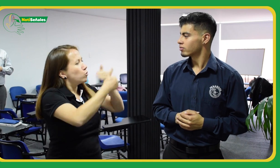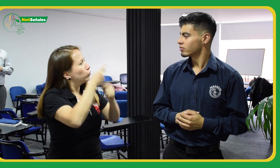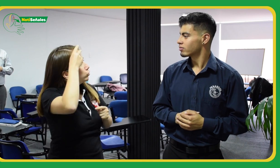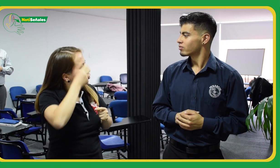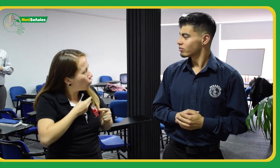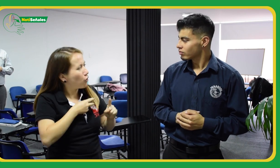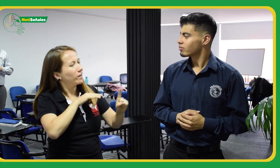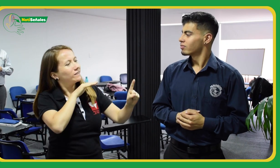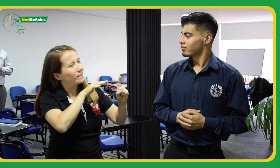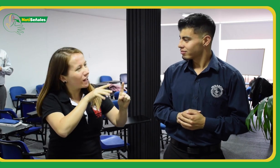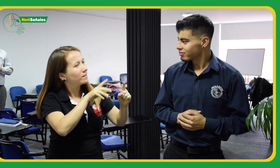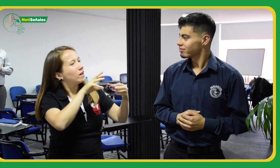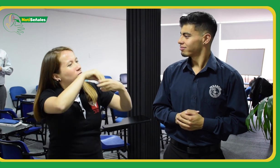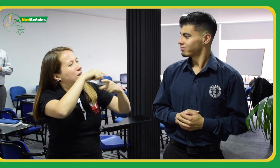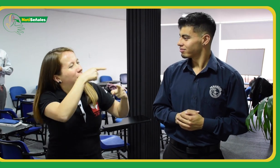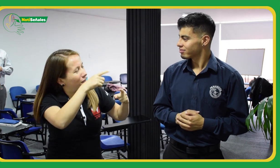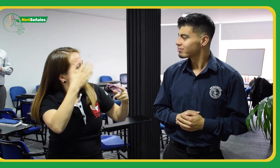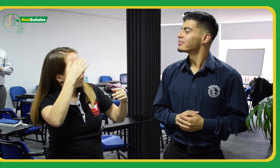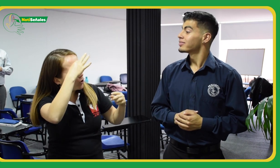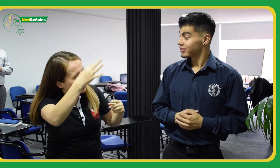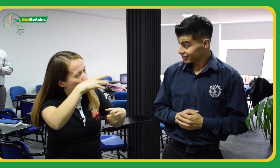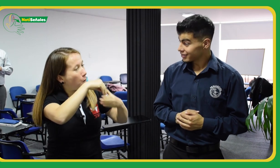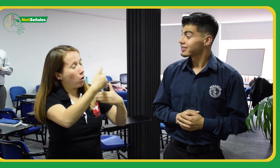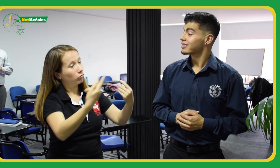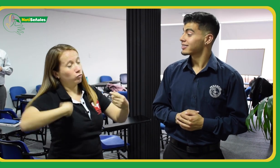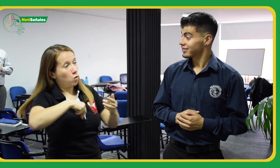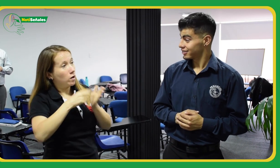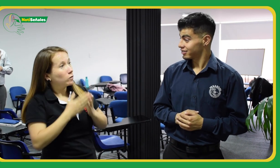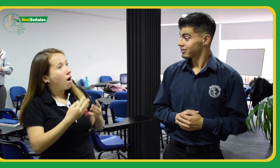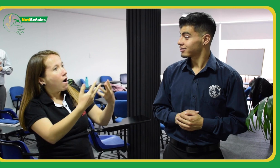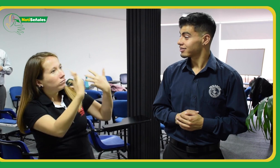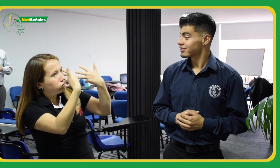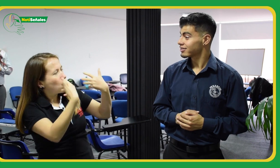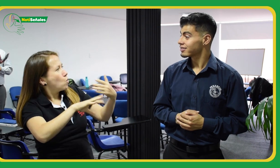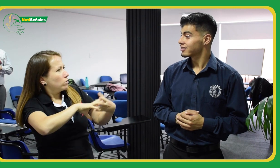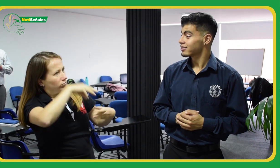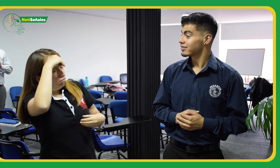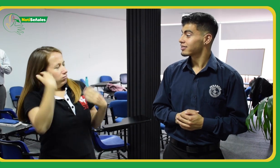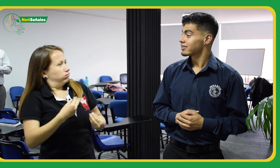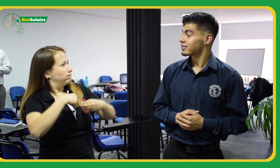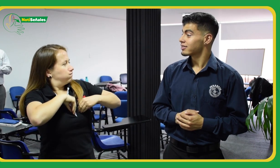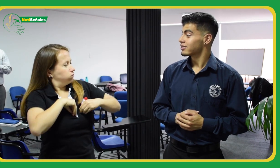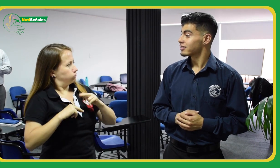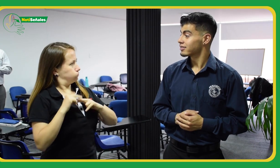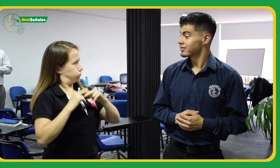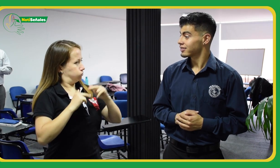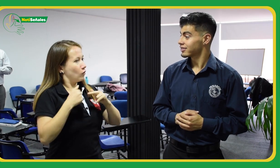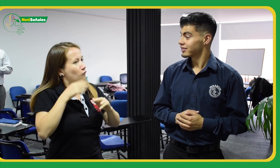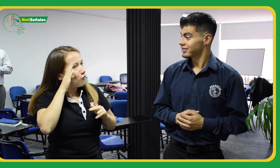su historia su incidencia entre otros conceptos que nos han enseñado y que aportan a nuestro aprendizaje a nuestra construcción como estudiantes es